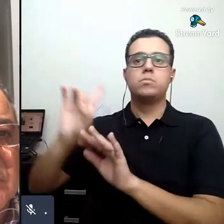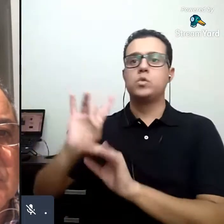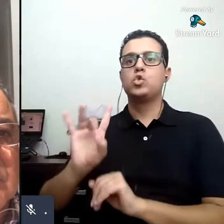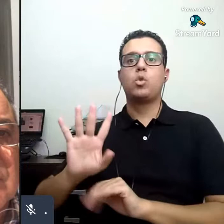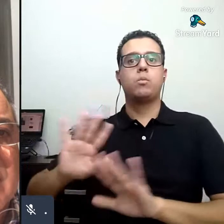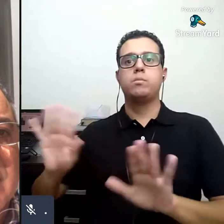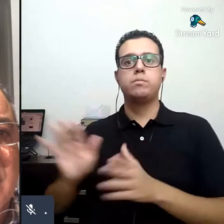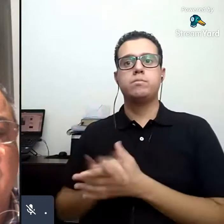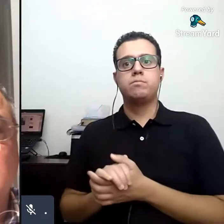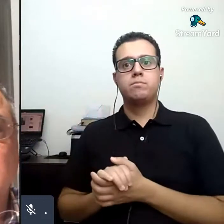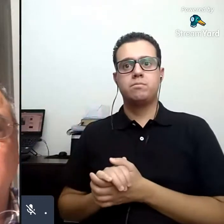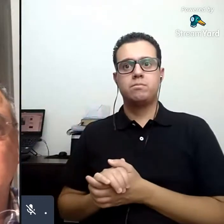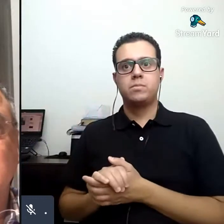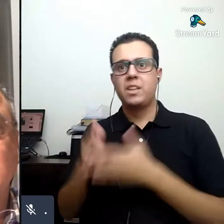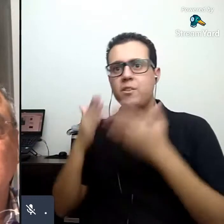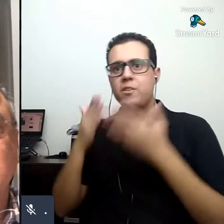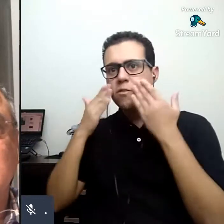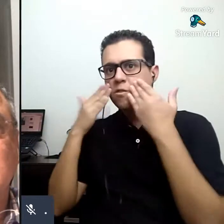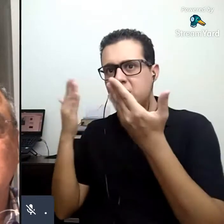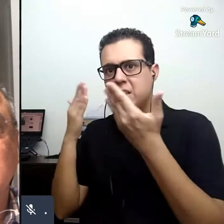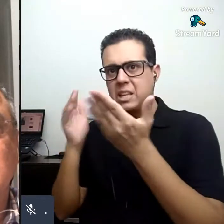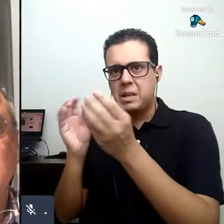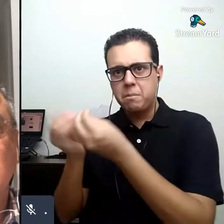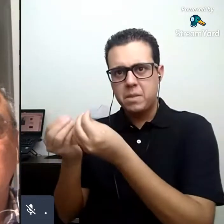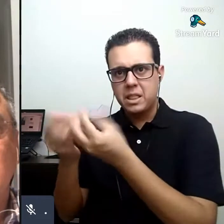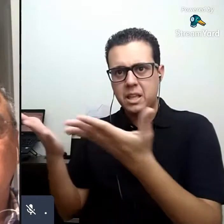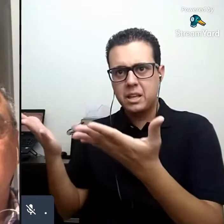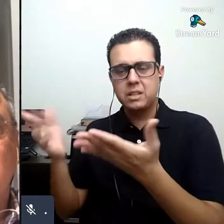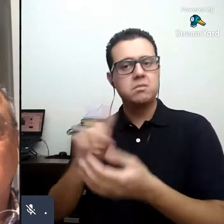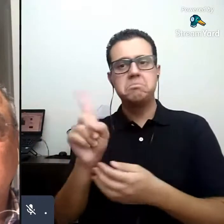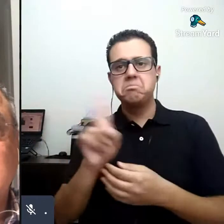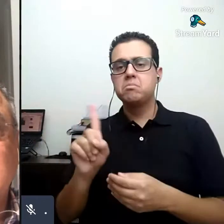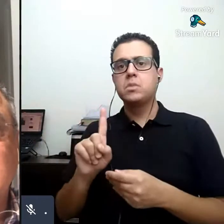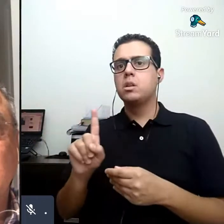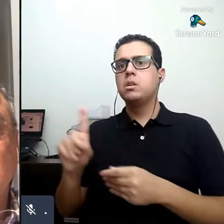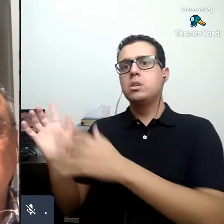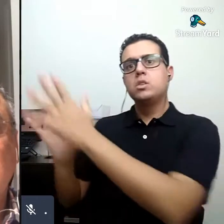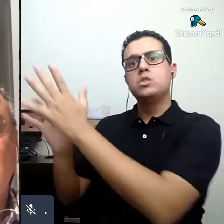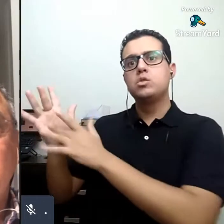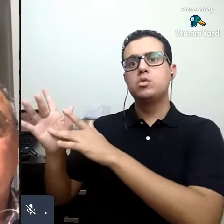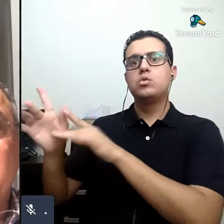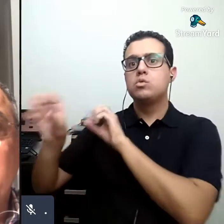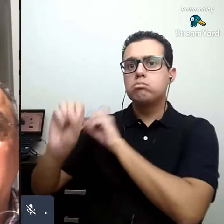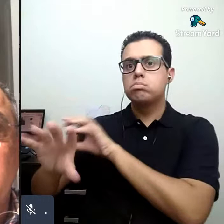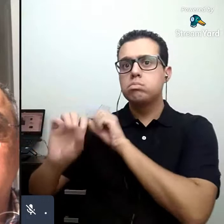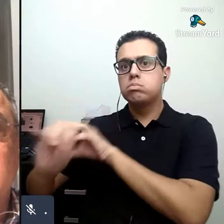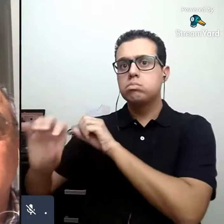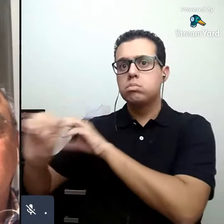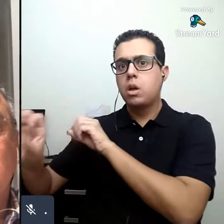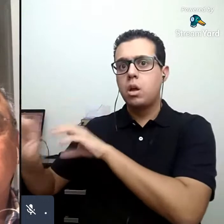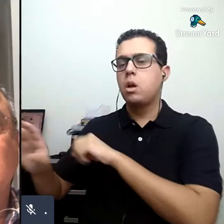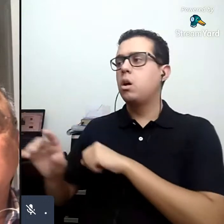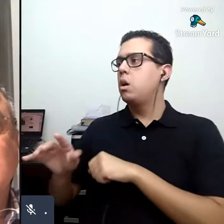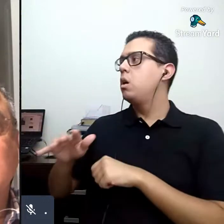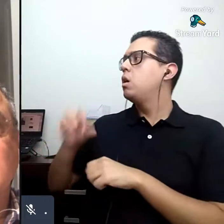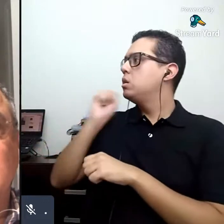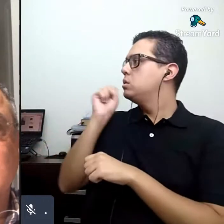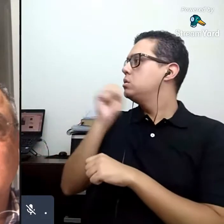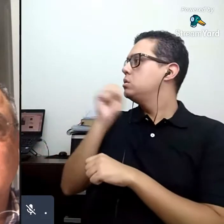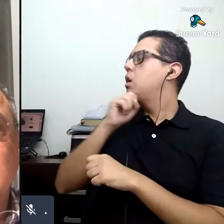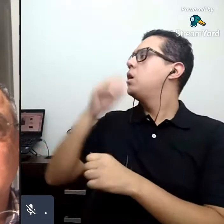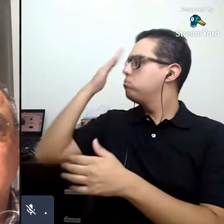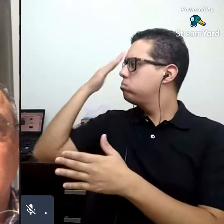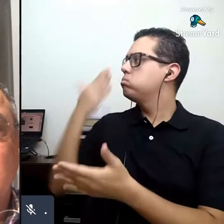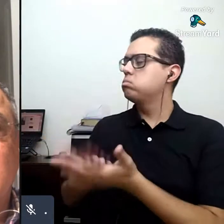que Jesus era realmente o Filho de Deus, o Messias, pelos ensinos, pela palavra, pela